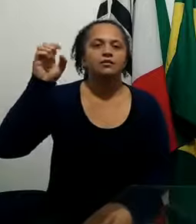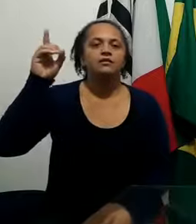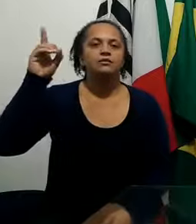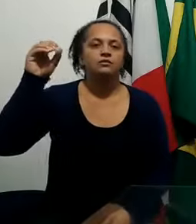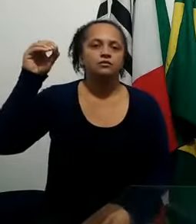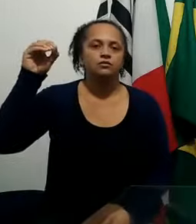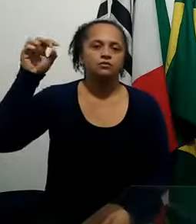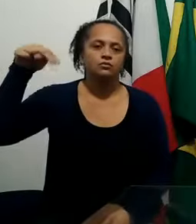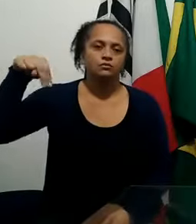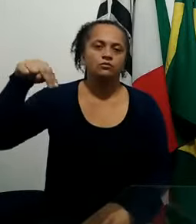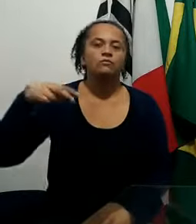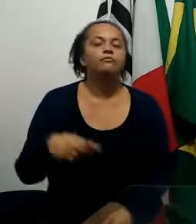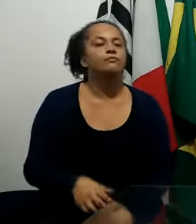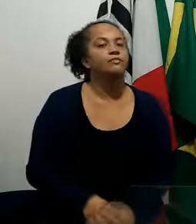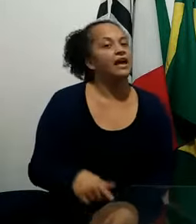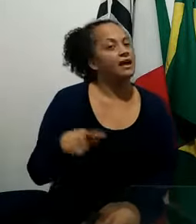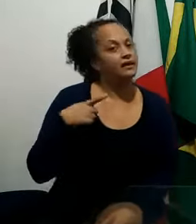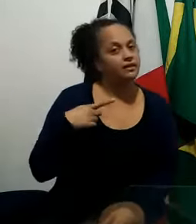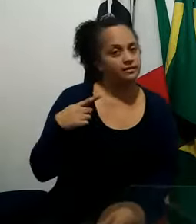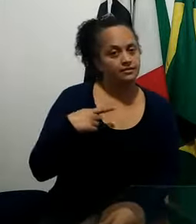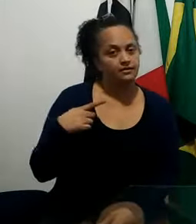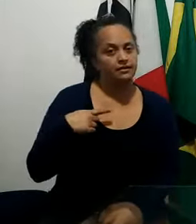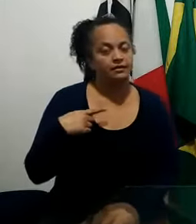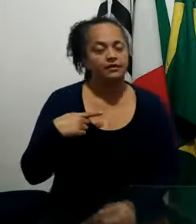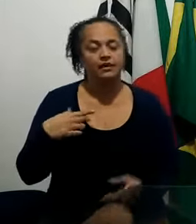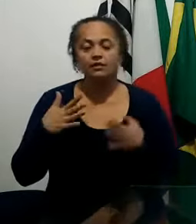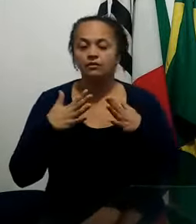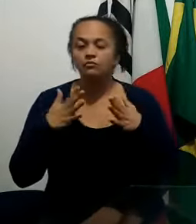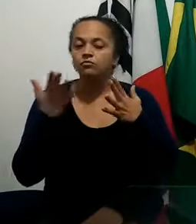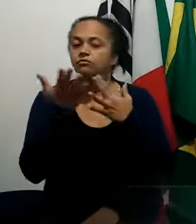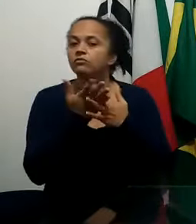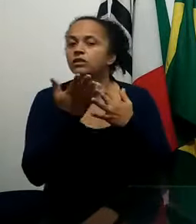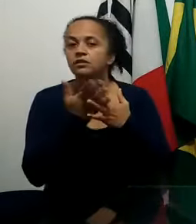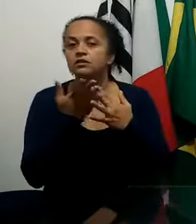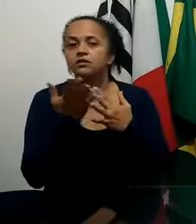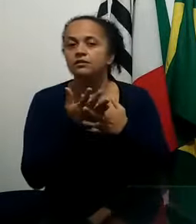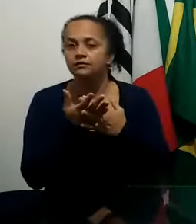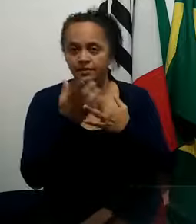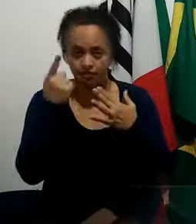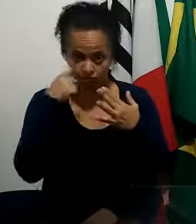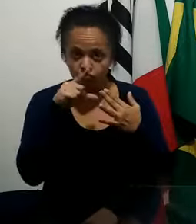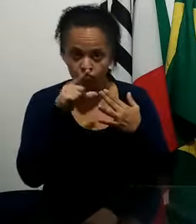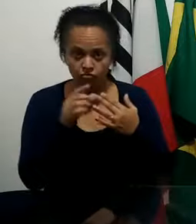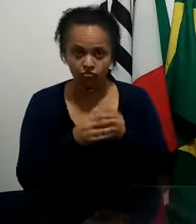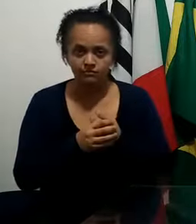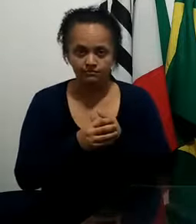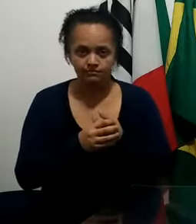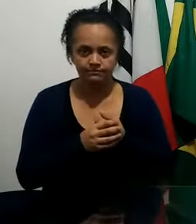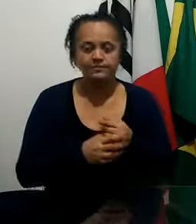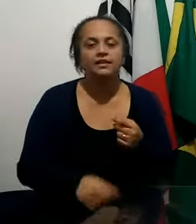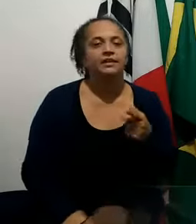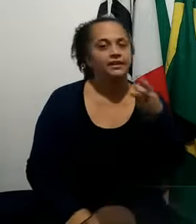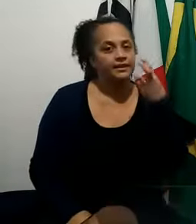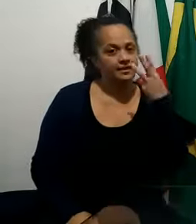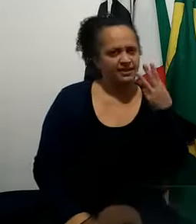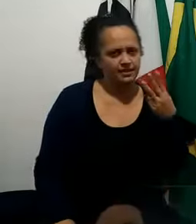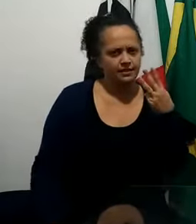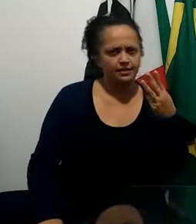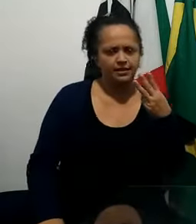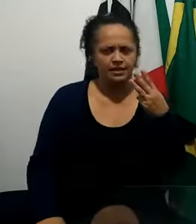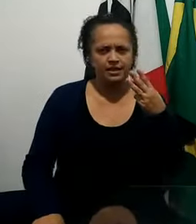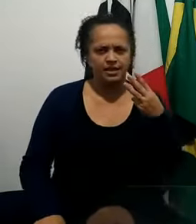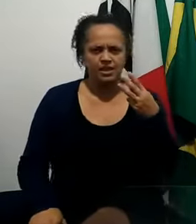ao 16, né? Um intervalo. 3 espíritos imundos saem da boca